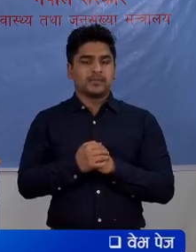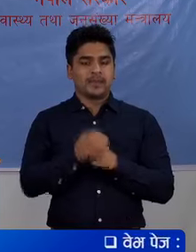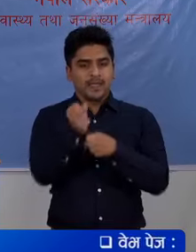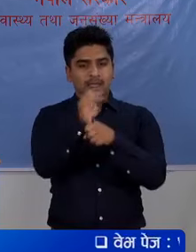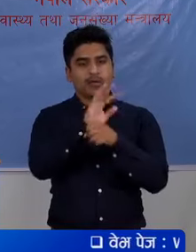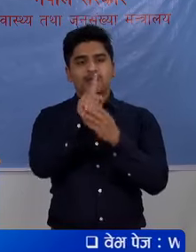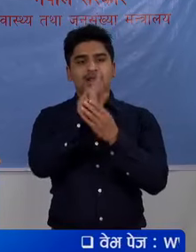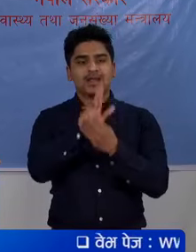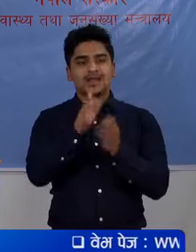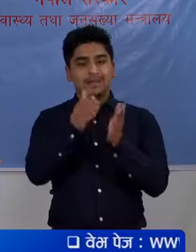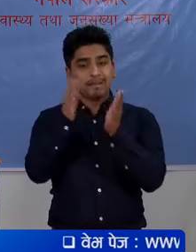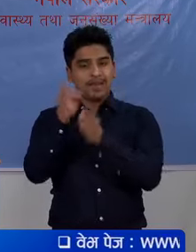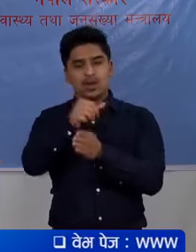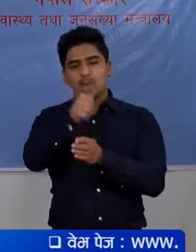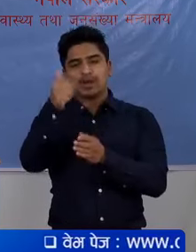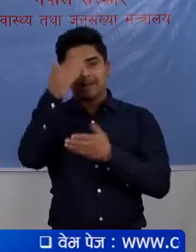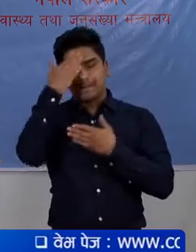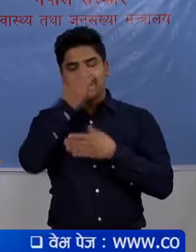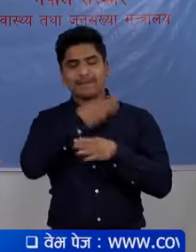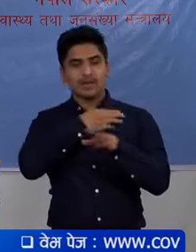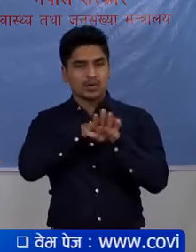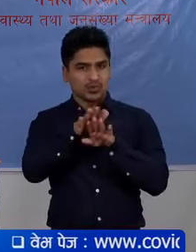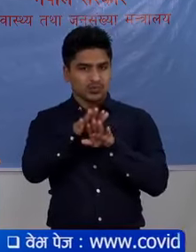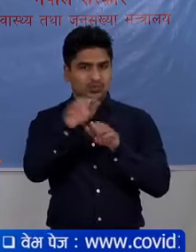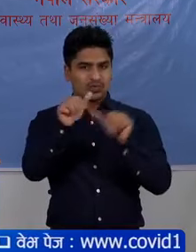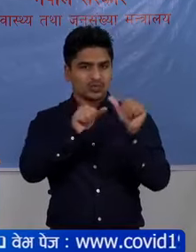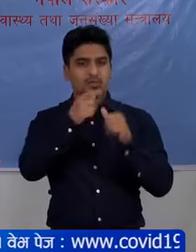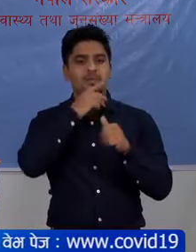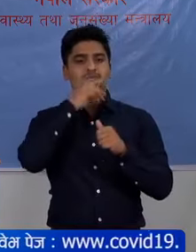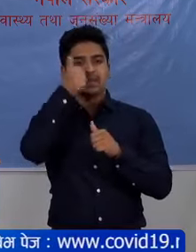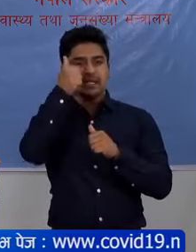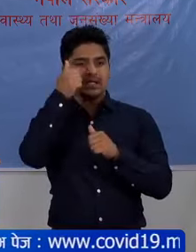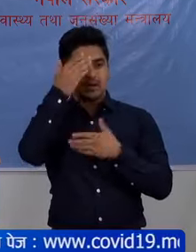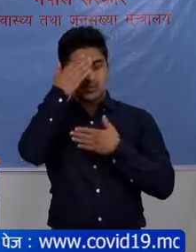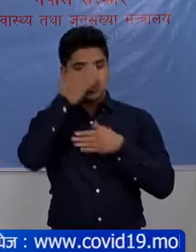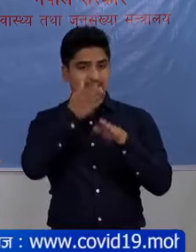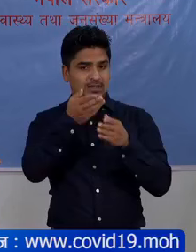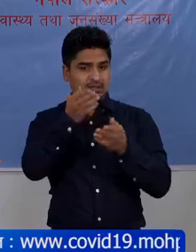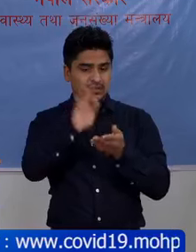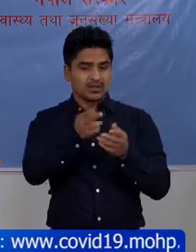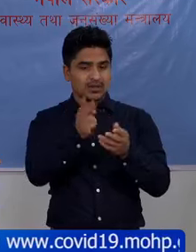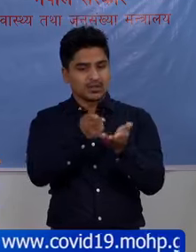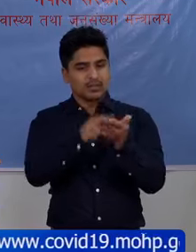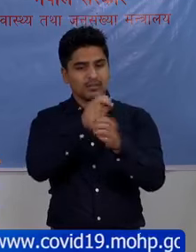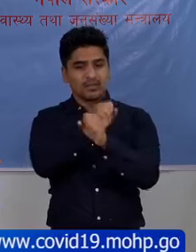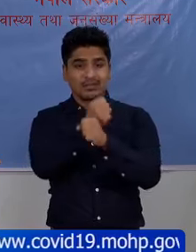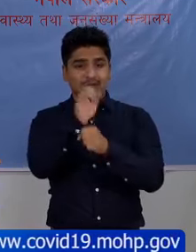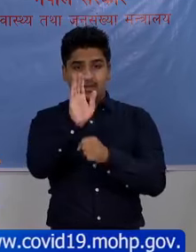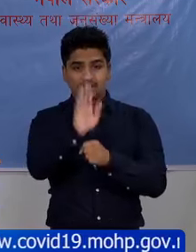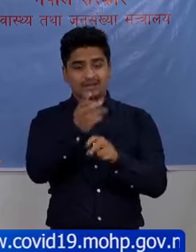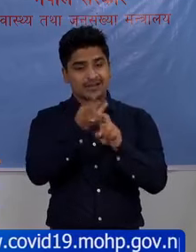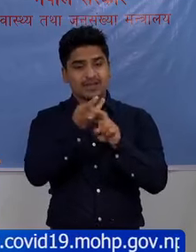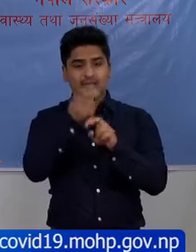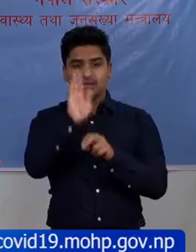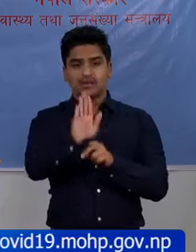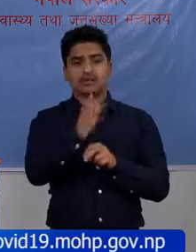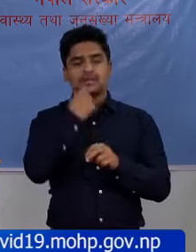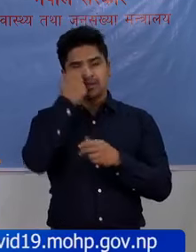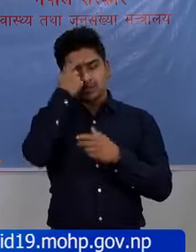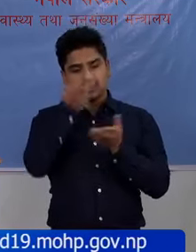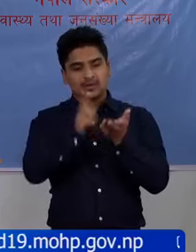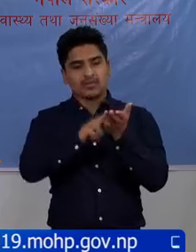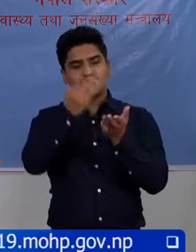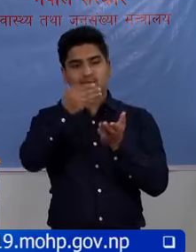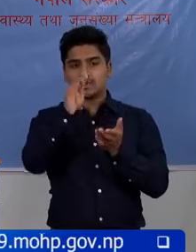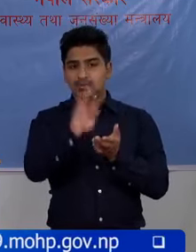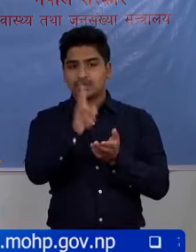कोबिट नाइन्टीन बाहेक अन्य बिरामी हरू जो दिर्गरोगी हुनुँँछा थप जटिल तामा परेरा समस्या बल जीना सक्षा